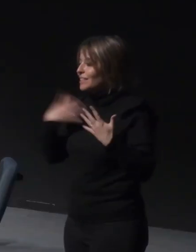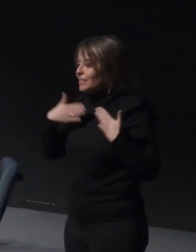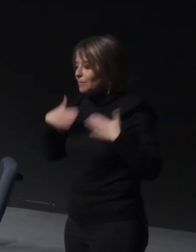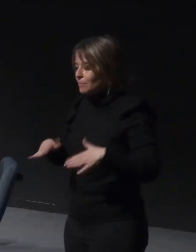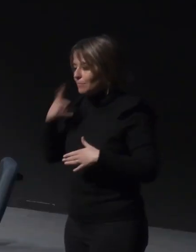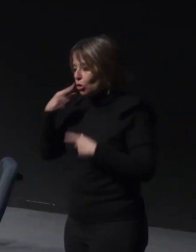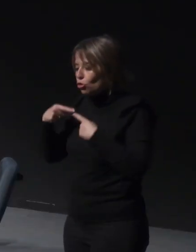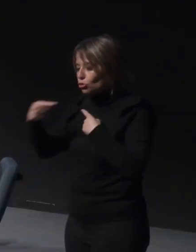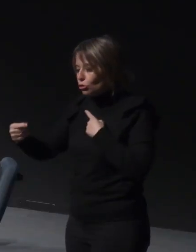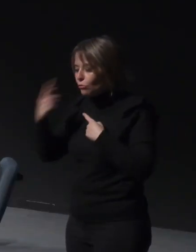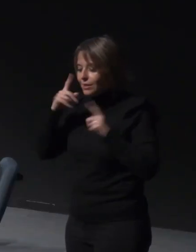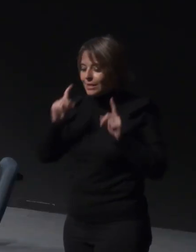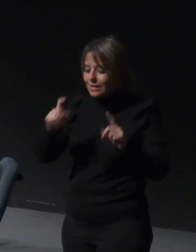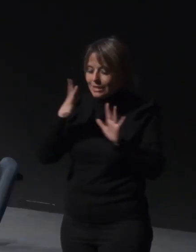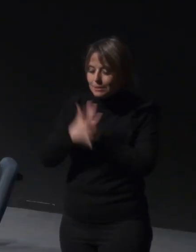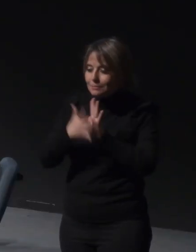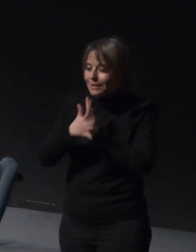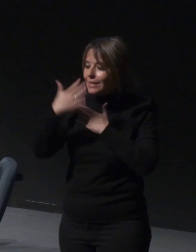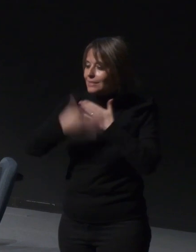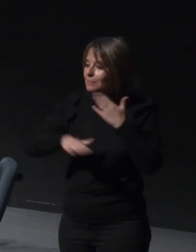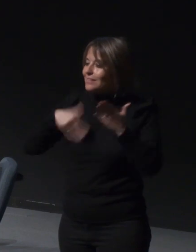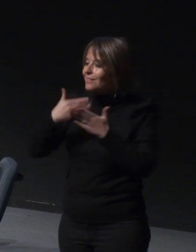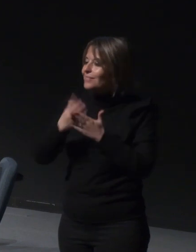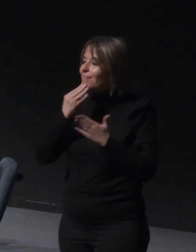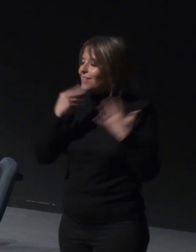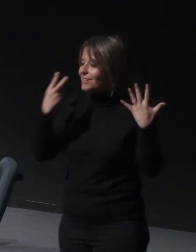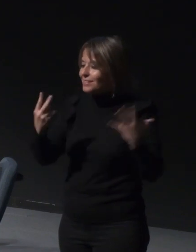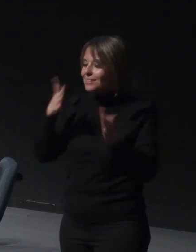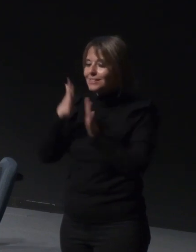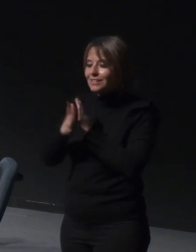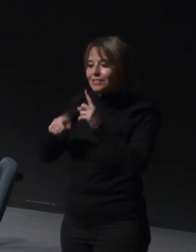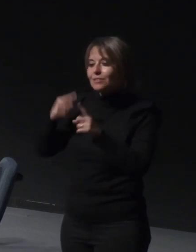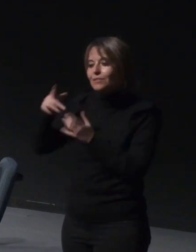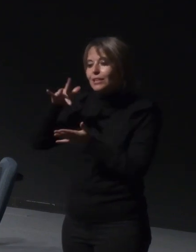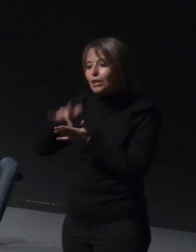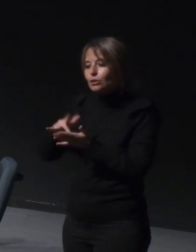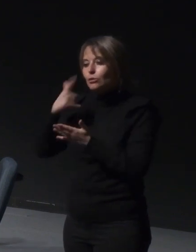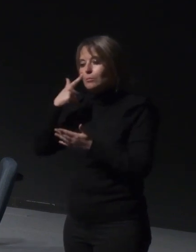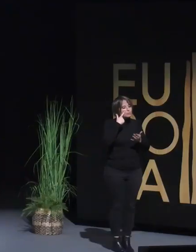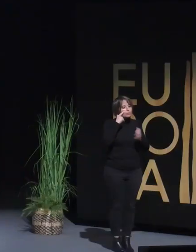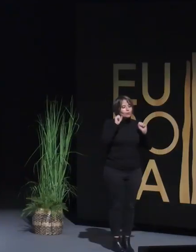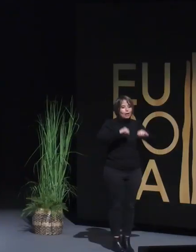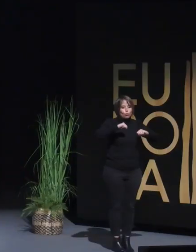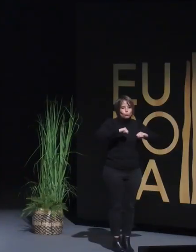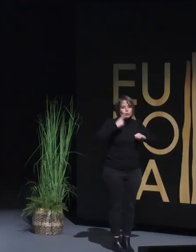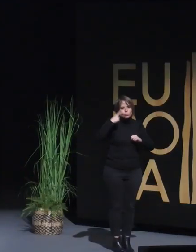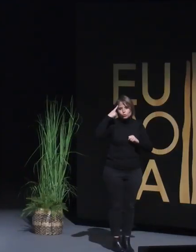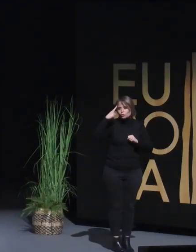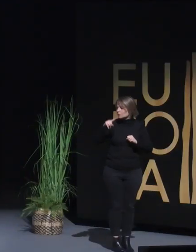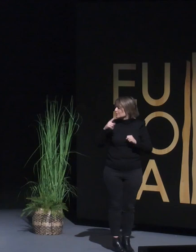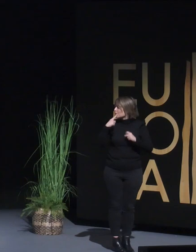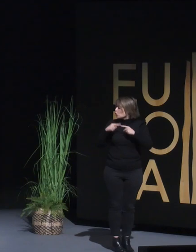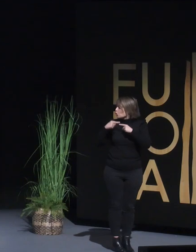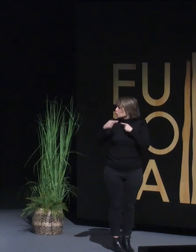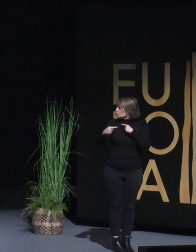consecuencias. ¿Cómo explicas, educas, pones límites hasta esa edad, que por otro lado es la que, en la que se forma emocionalmente? Sí, sí que las hay. Cuando yo he dicho las consecuencias